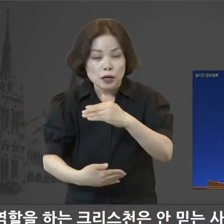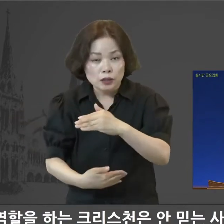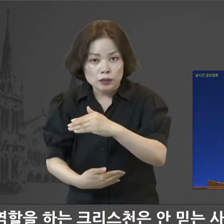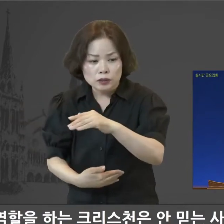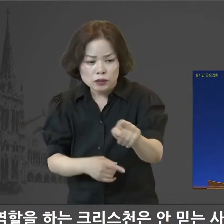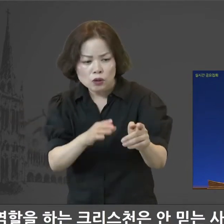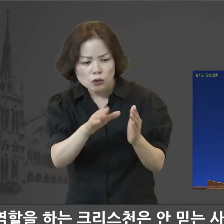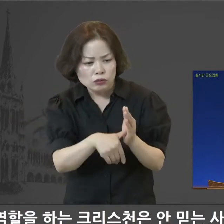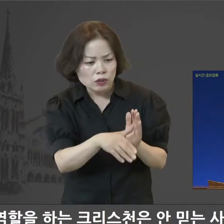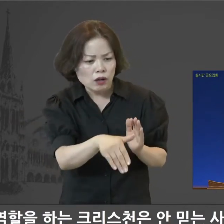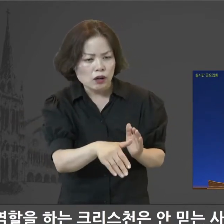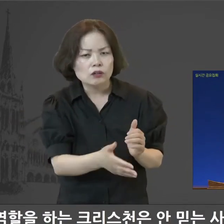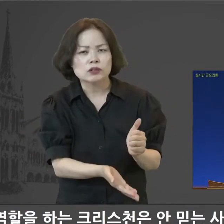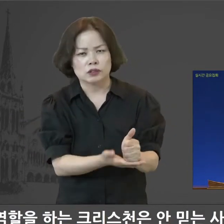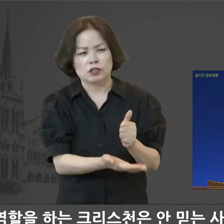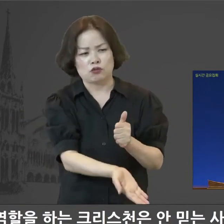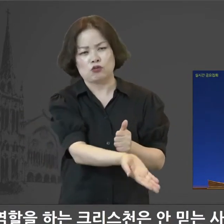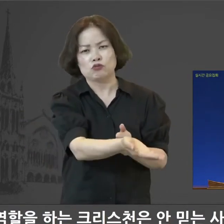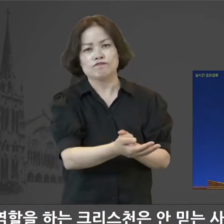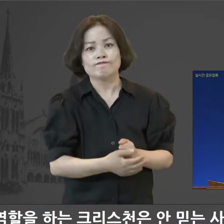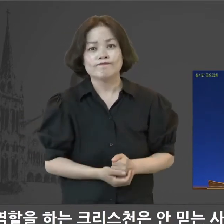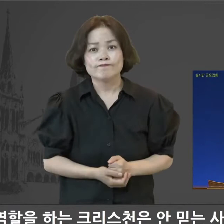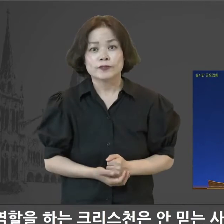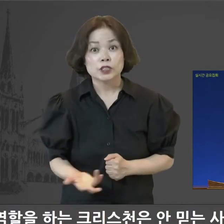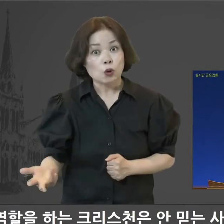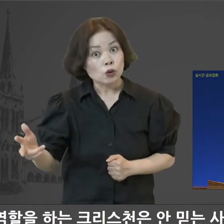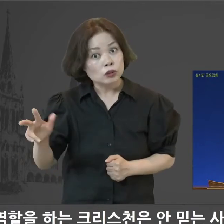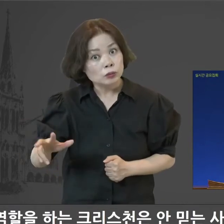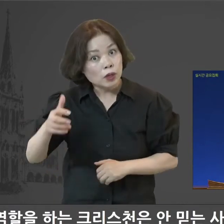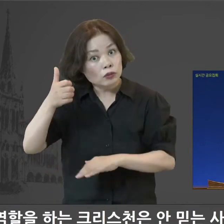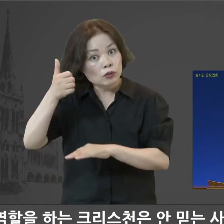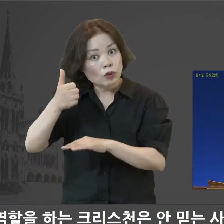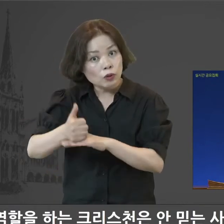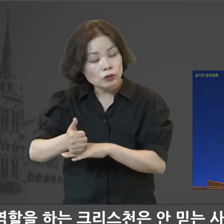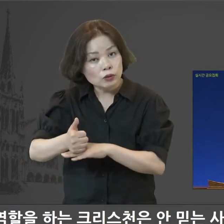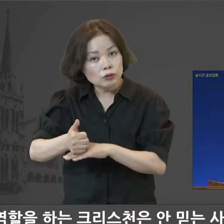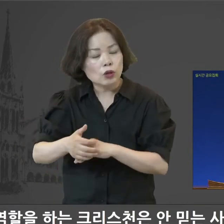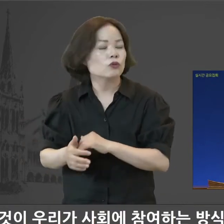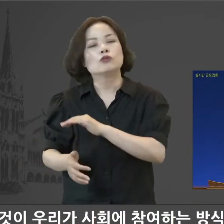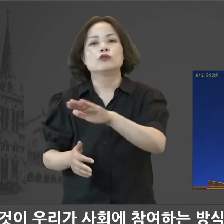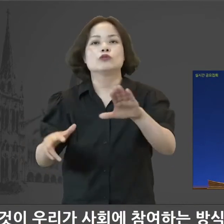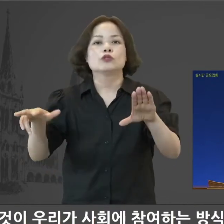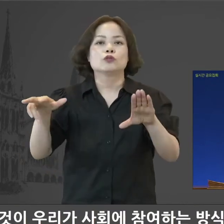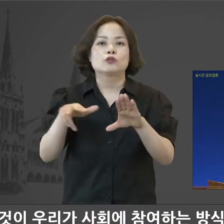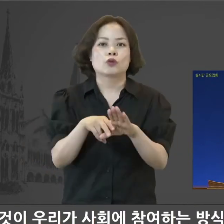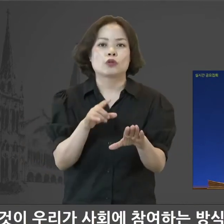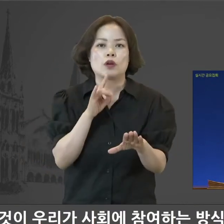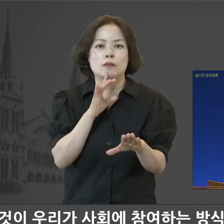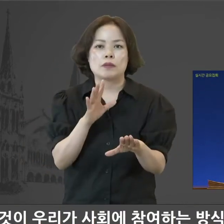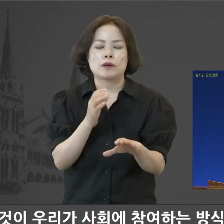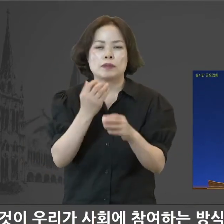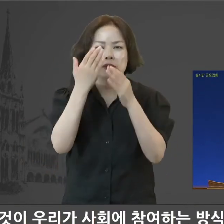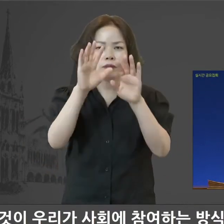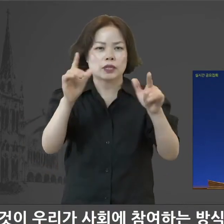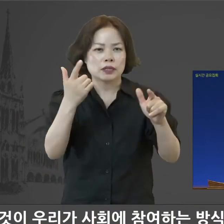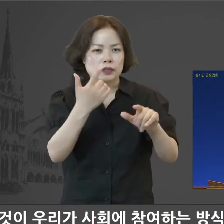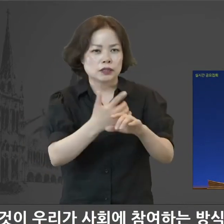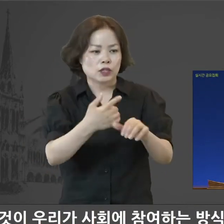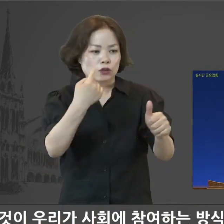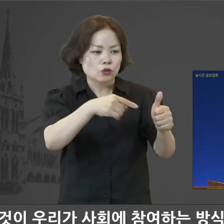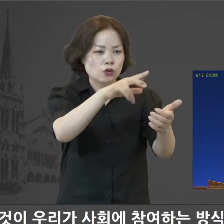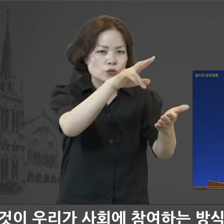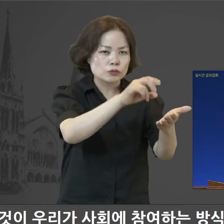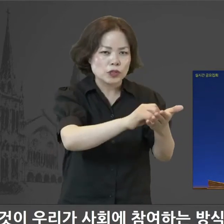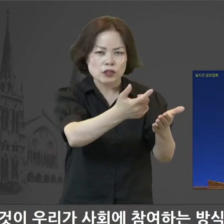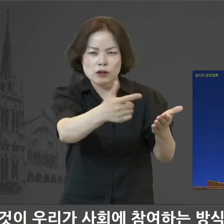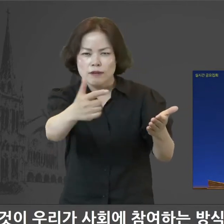거 할 때는 칭찬도 해주고, 그렇지만 결과적으로 우리 종교만 면책되면 안 되고 교육 문제,